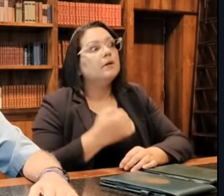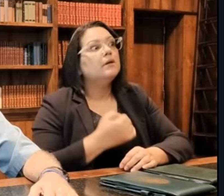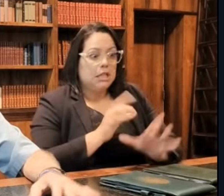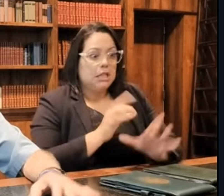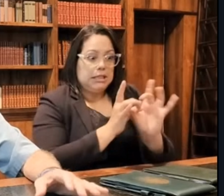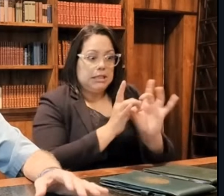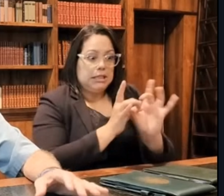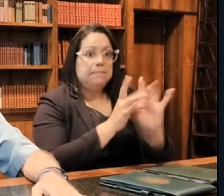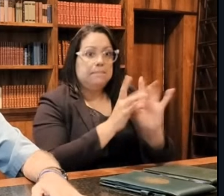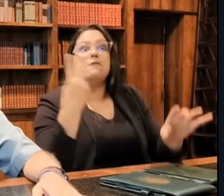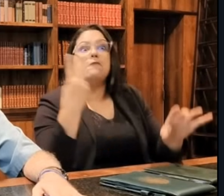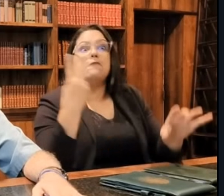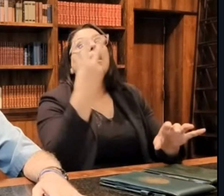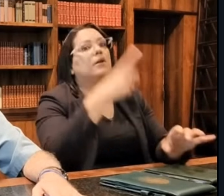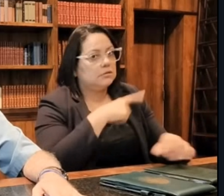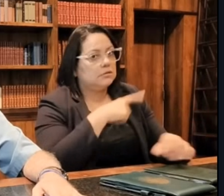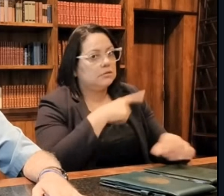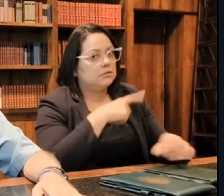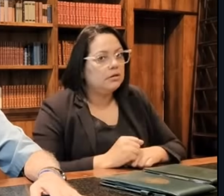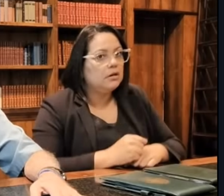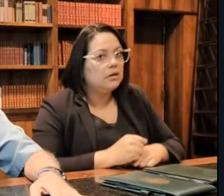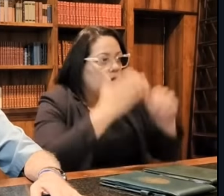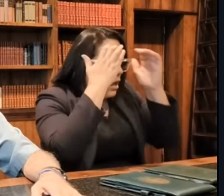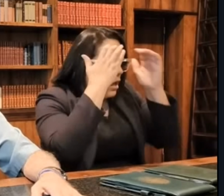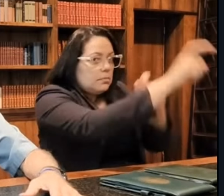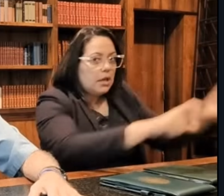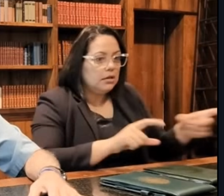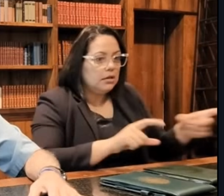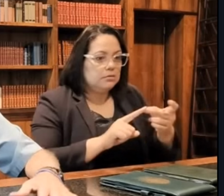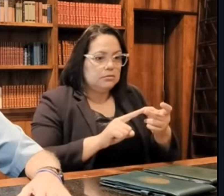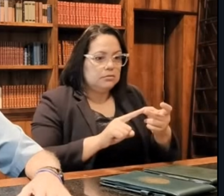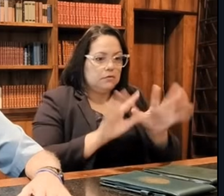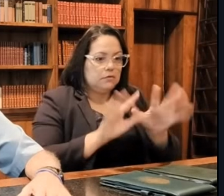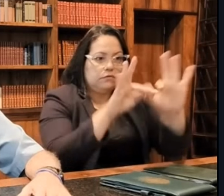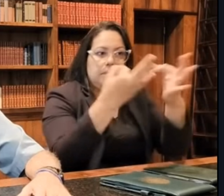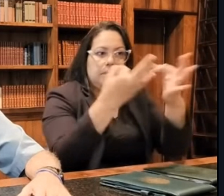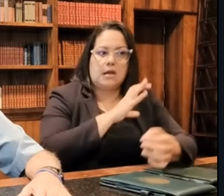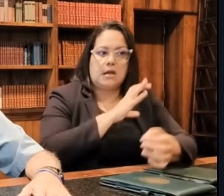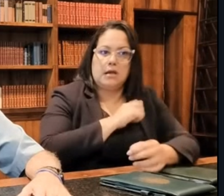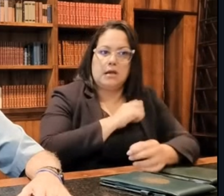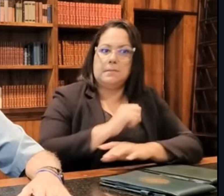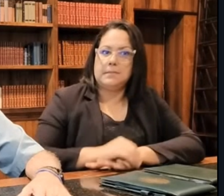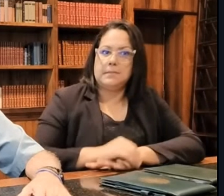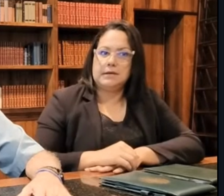o respeito ao próximo, amar a família,